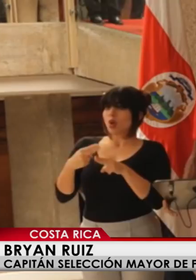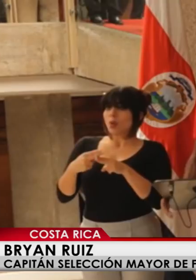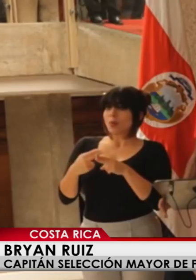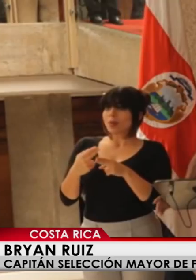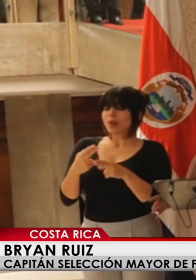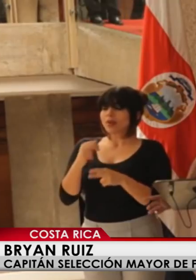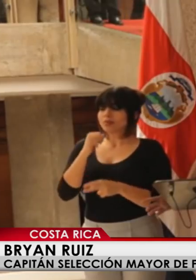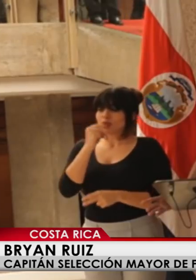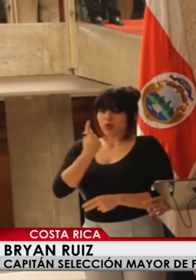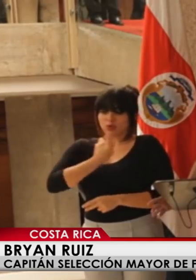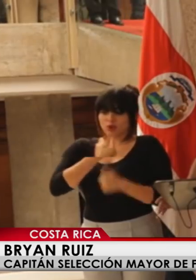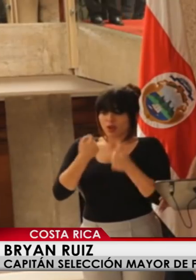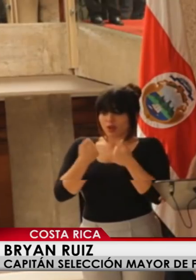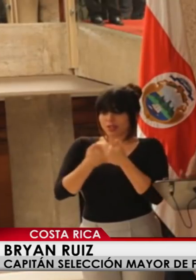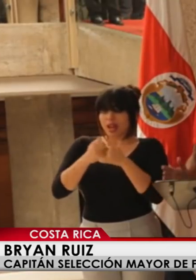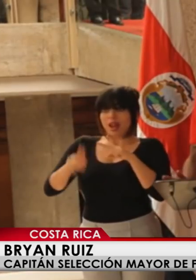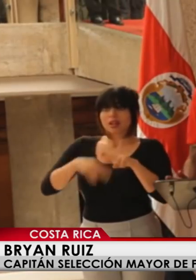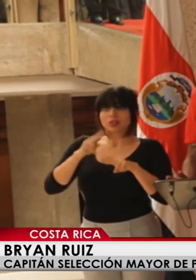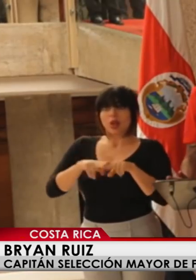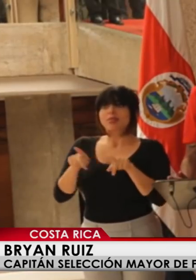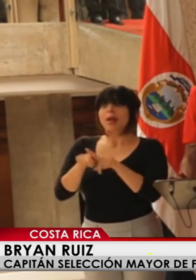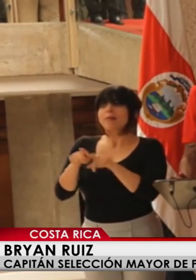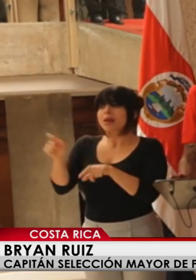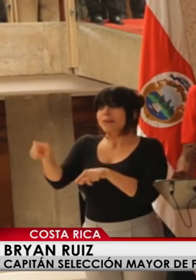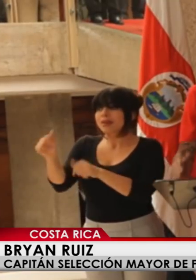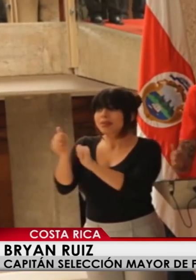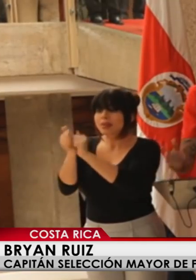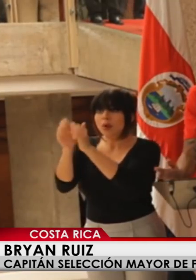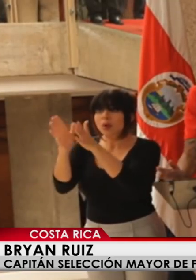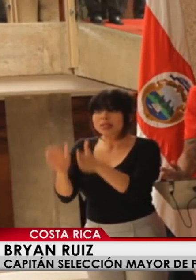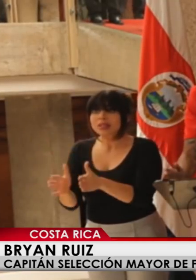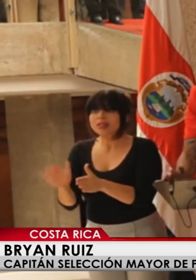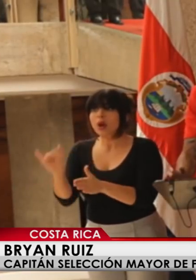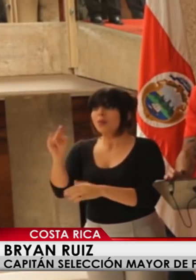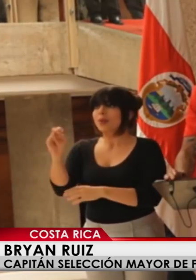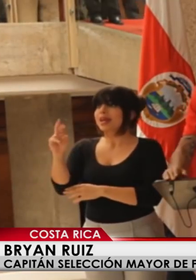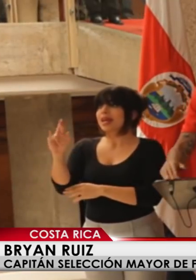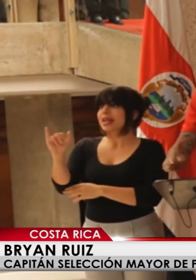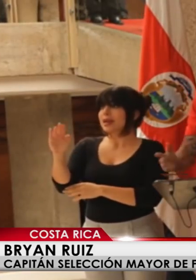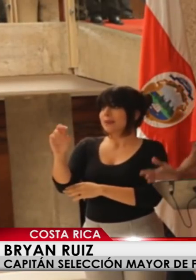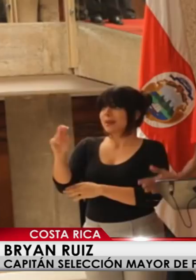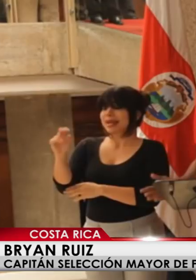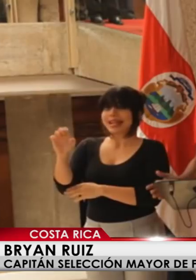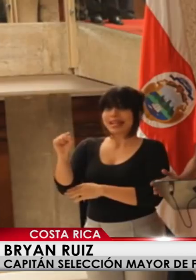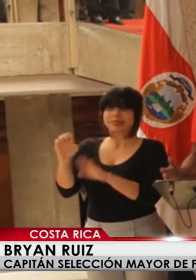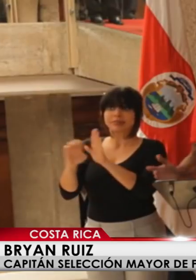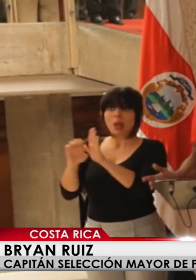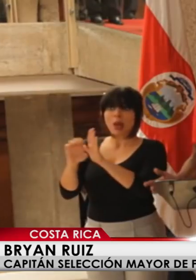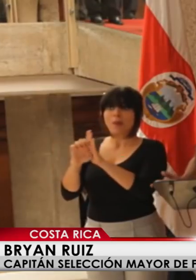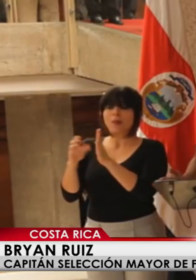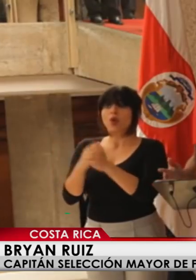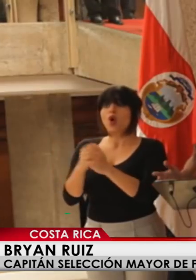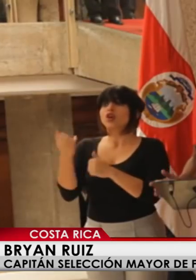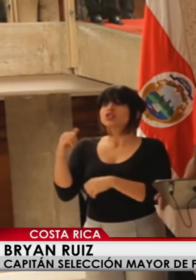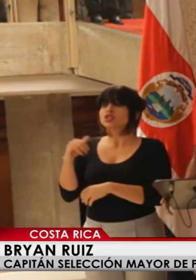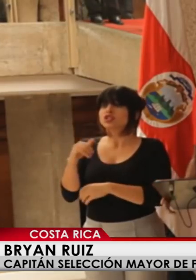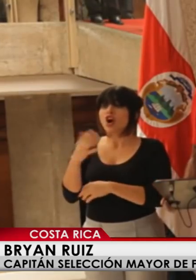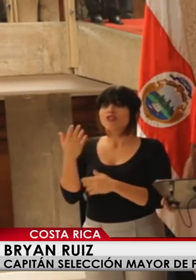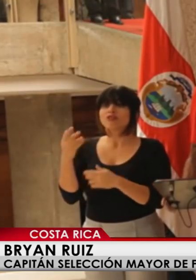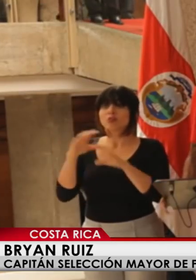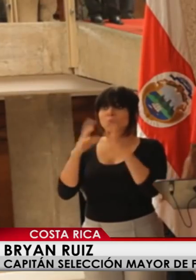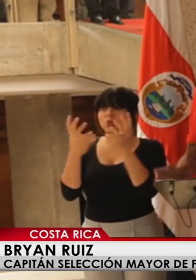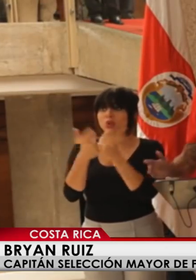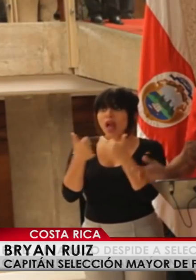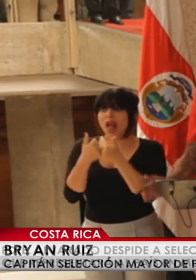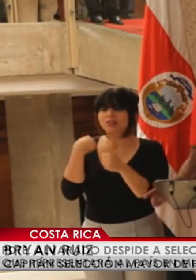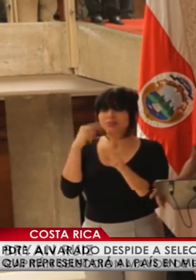solo de la Selección Nacional, sino de deportistas, como el mismo Nery Brenes, Mundial de Surf, o situaciones en las que he visto